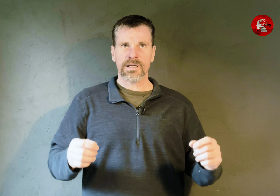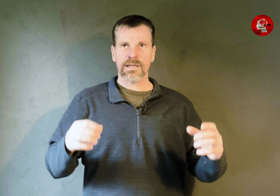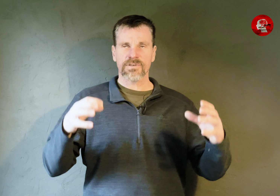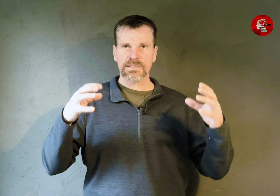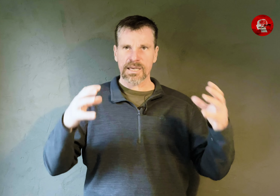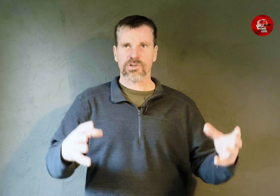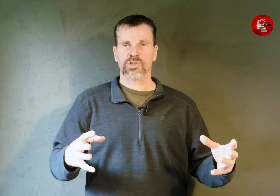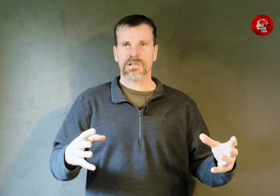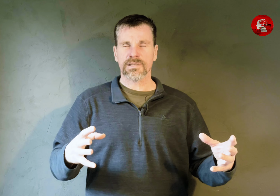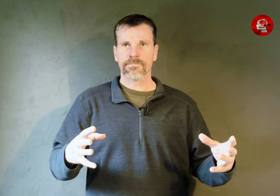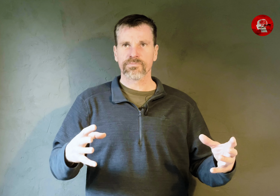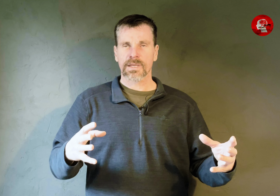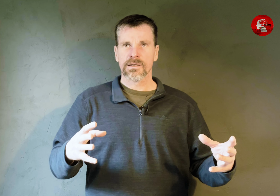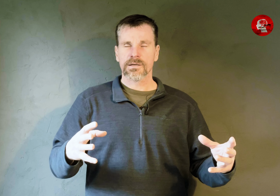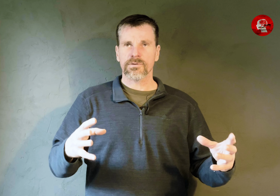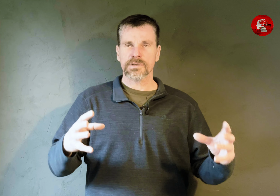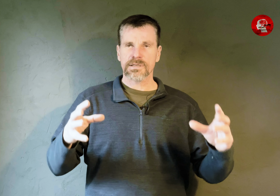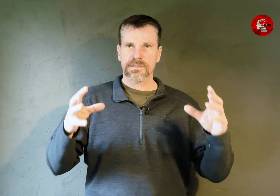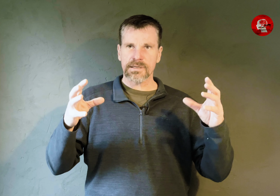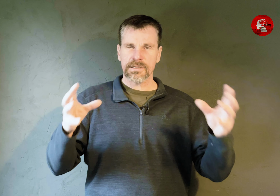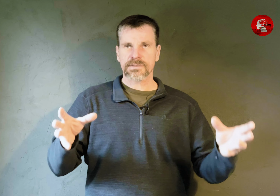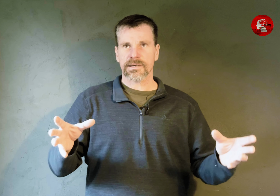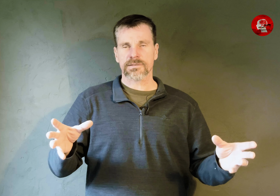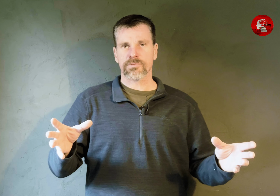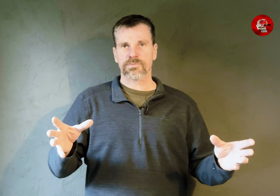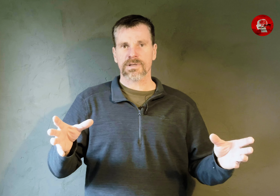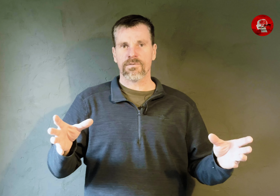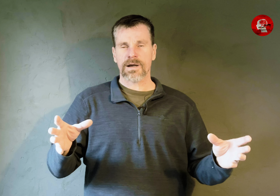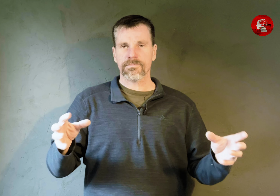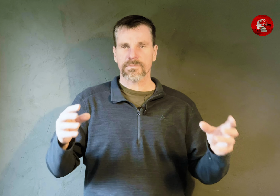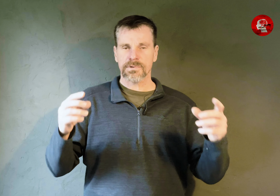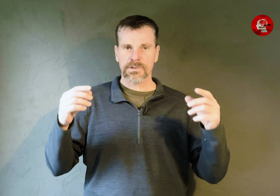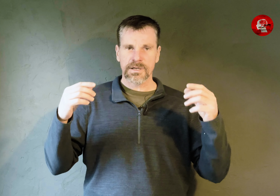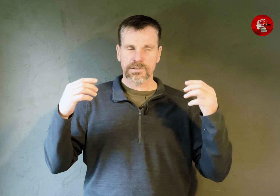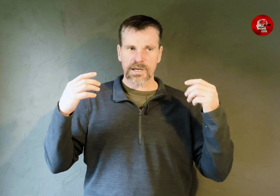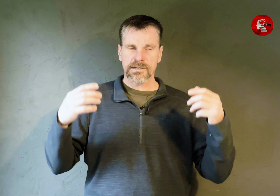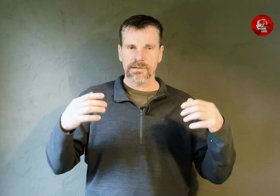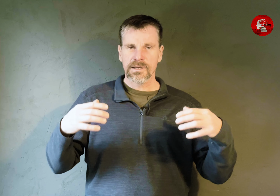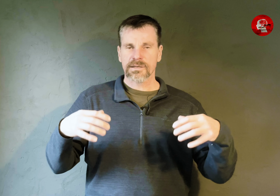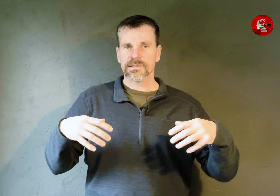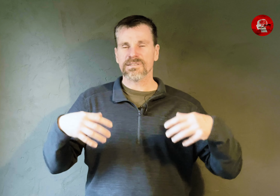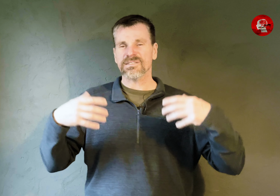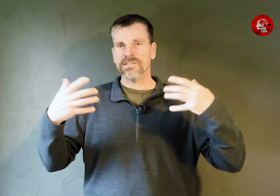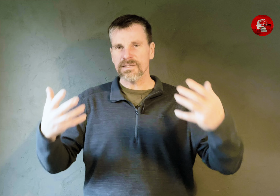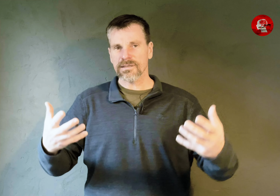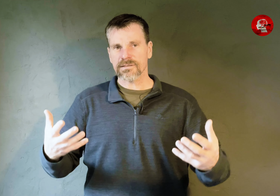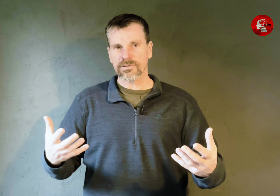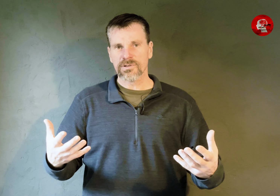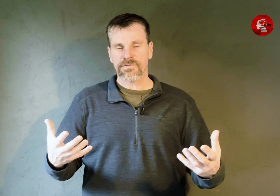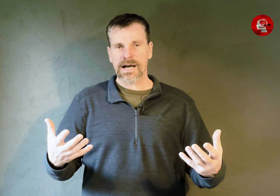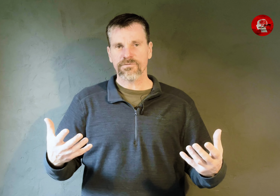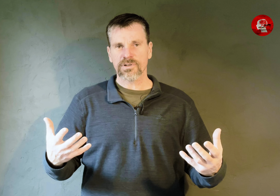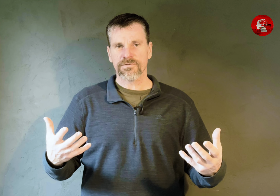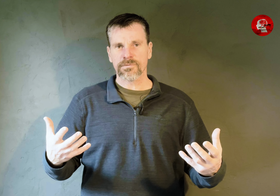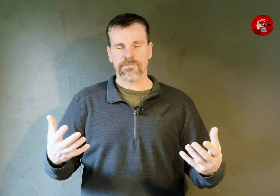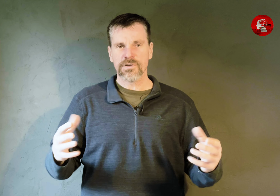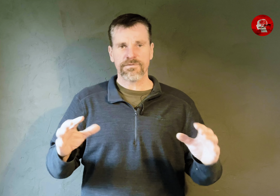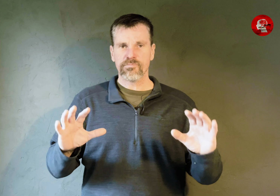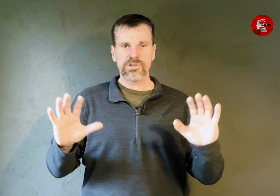etwas herstellen und ihr ce zeichen zum beispiel drauf haben dann sind die natürlich verantwortlich für wir verbieten